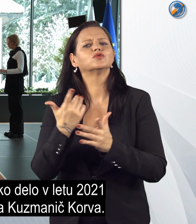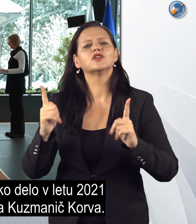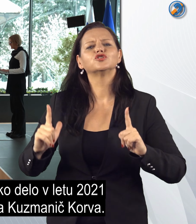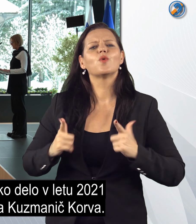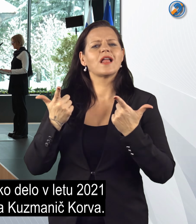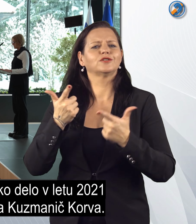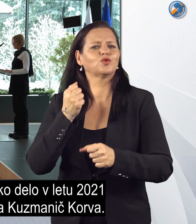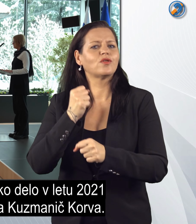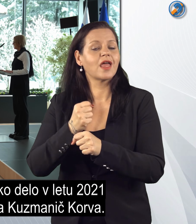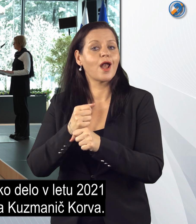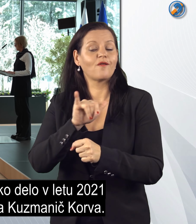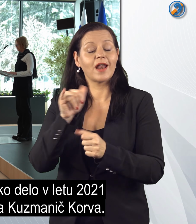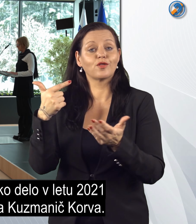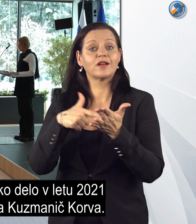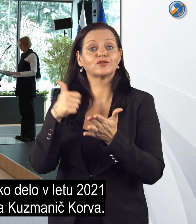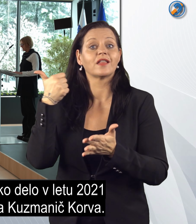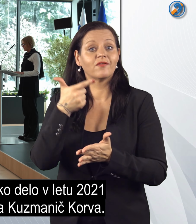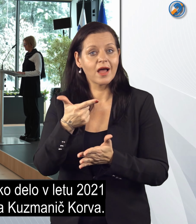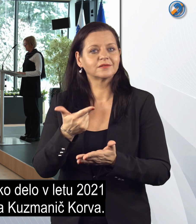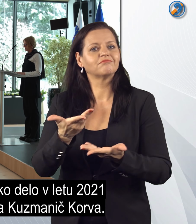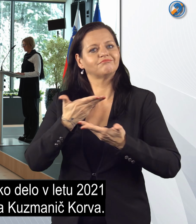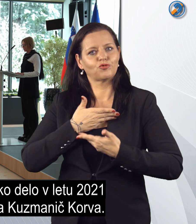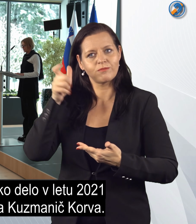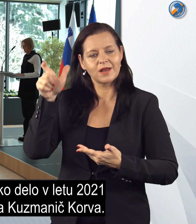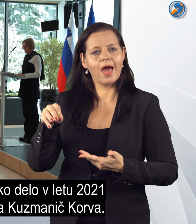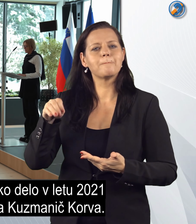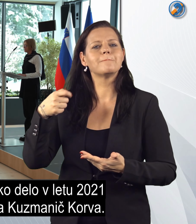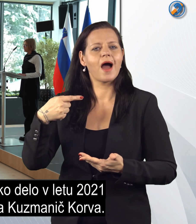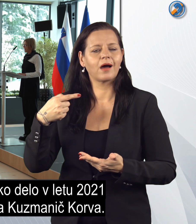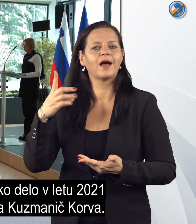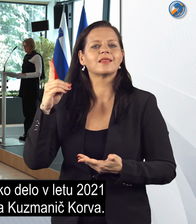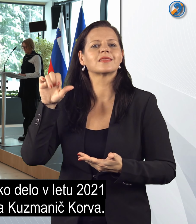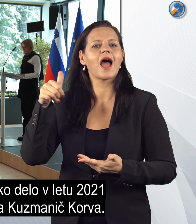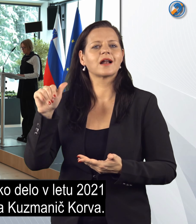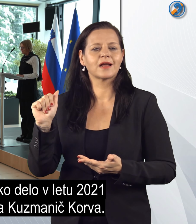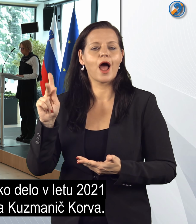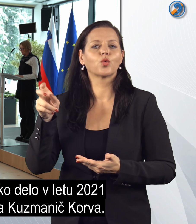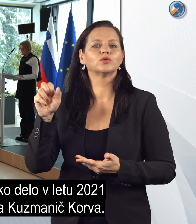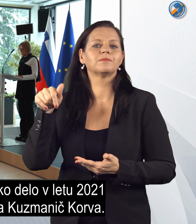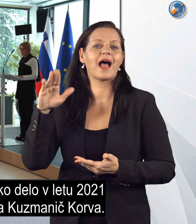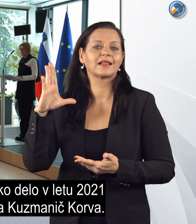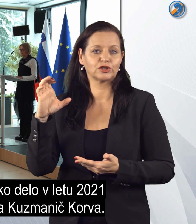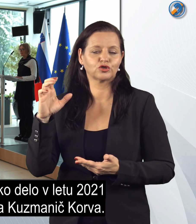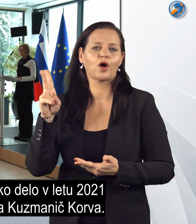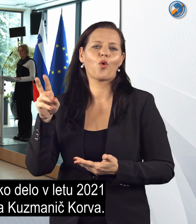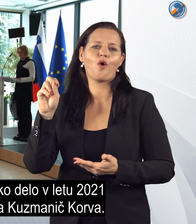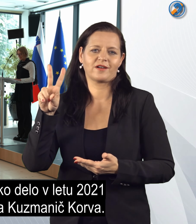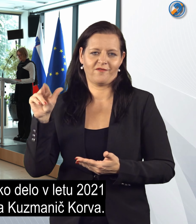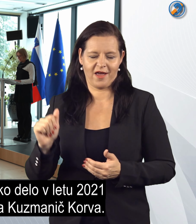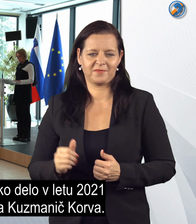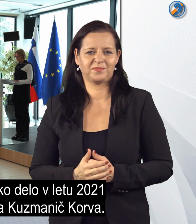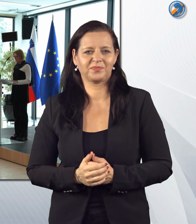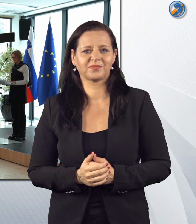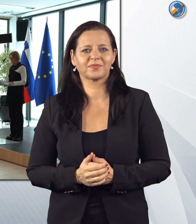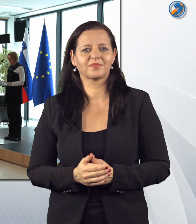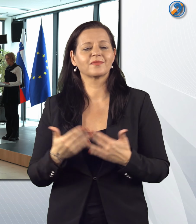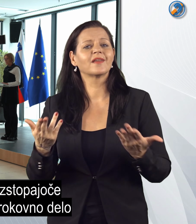Nagrado za življenjsko delo v letu 2021 je prejela magistra Darja Kuzmanič-Korva.